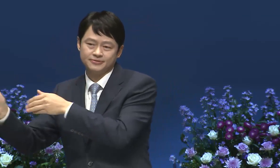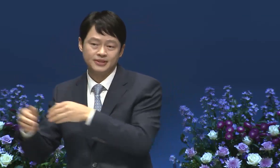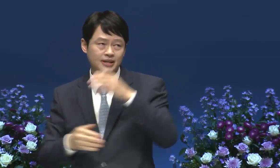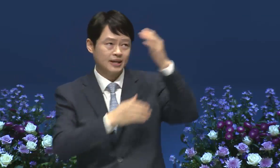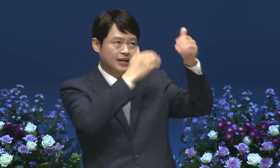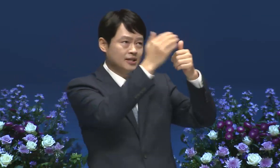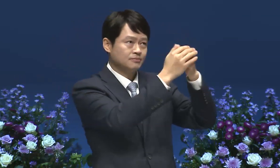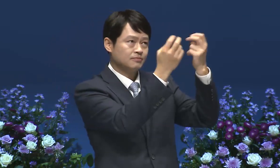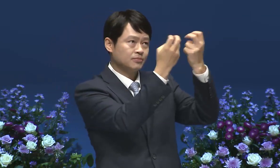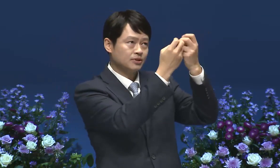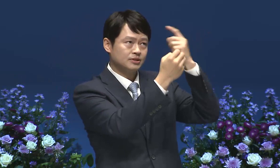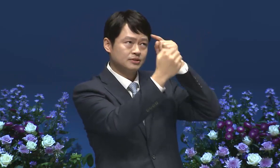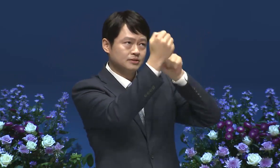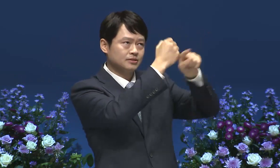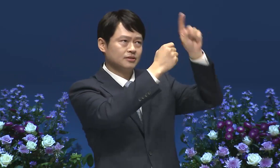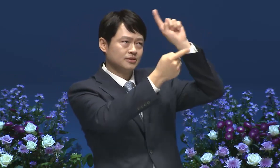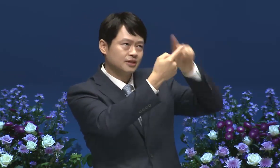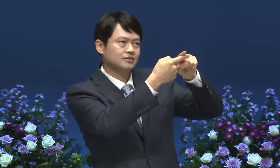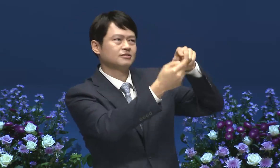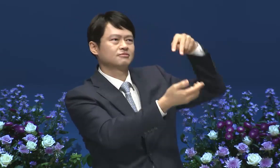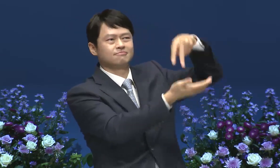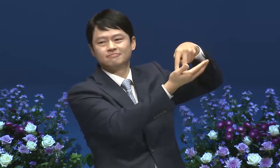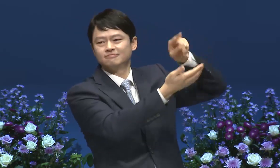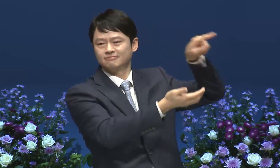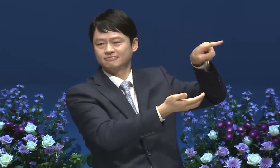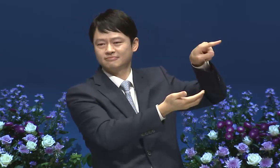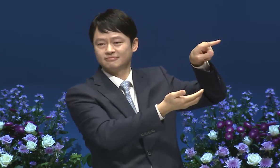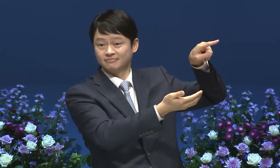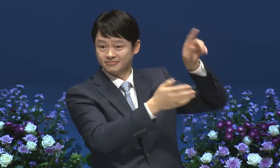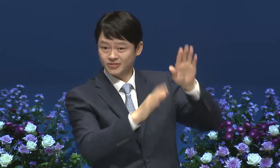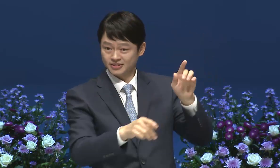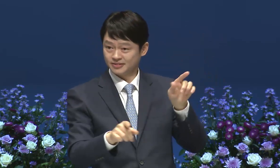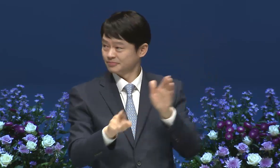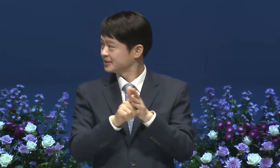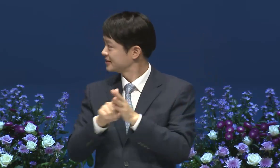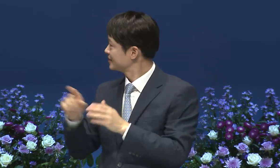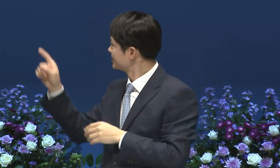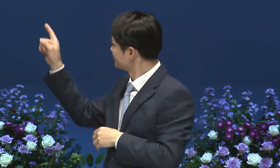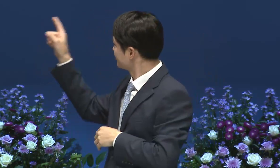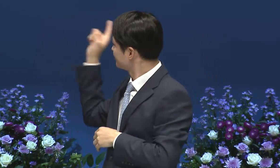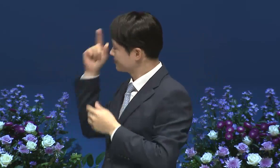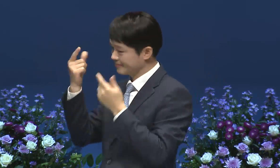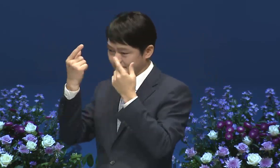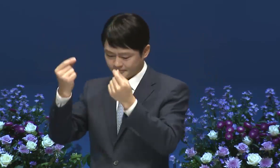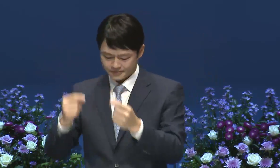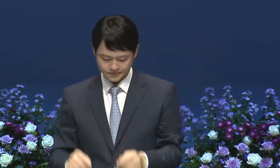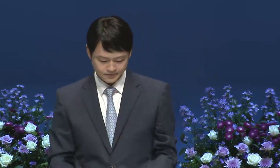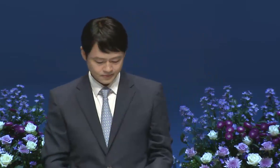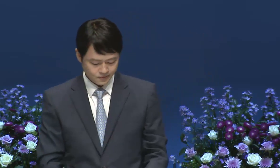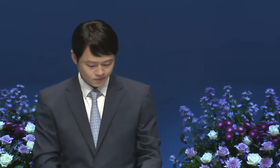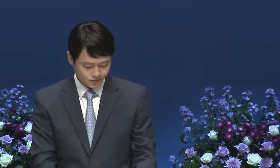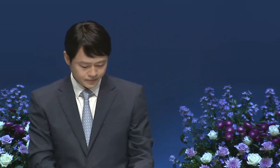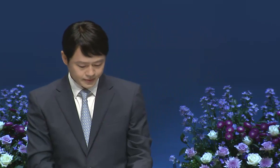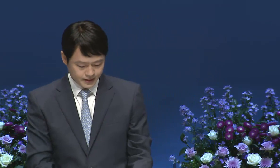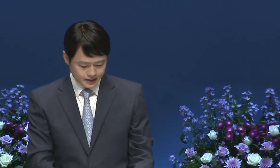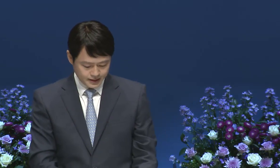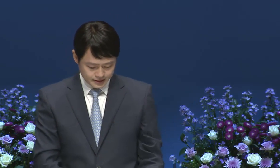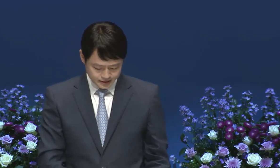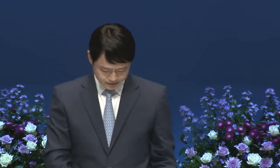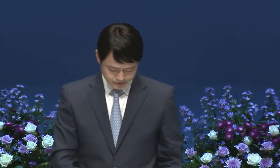아무리 계획을 할지라도 그것은 사람의 뜻대로가 아니라 하나님의 뜻대로 우리 원단 메시지처럼 오직 여호와의 뜻만이 완전히